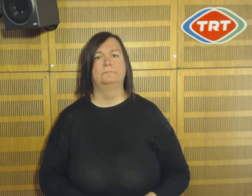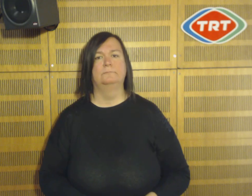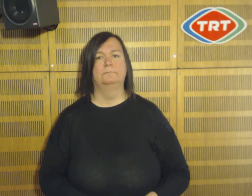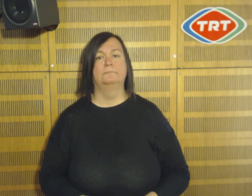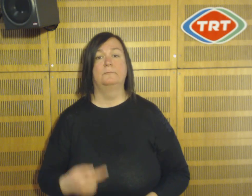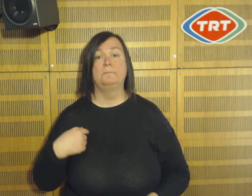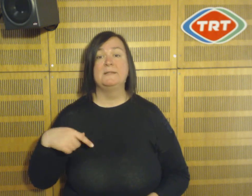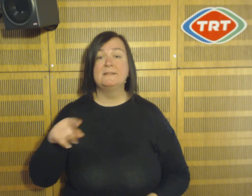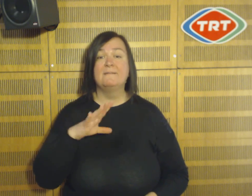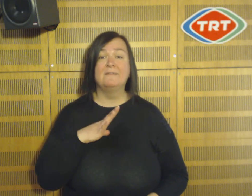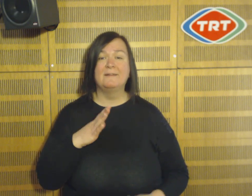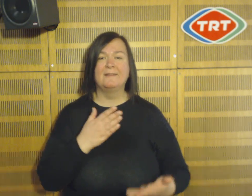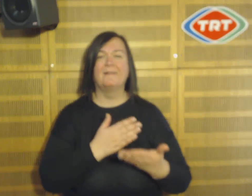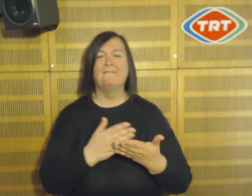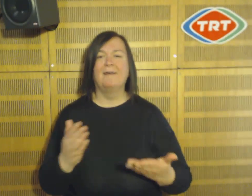biz de varız devam